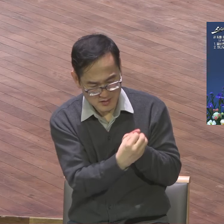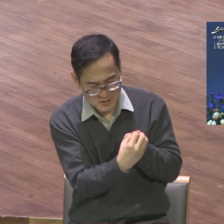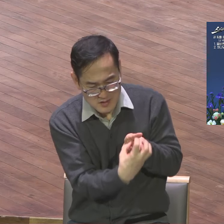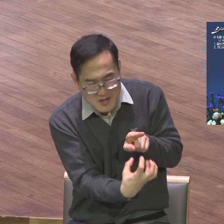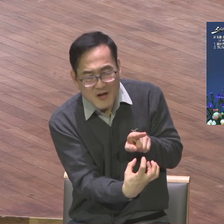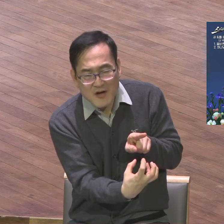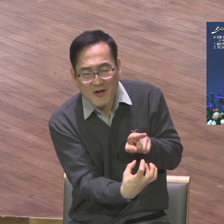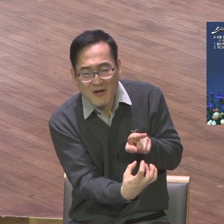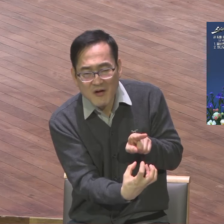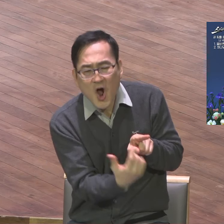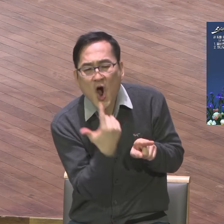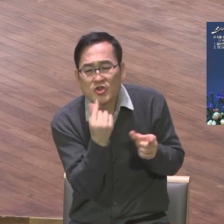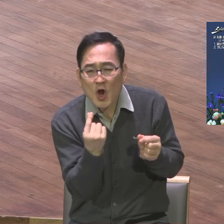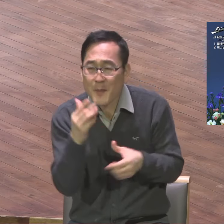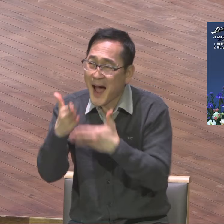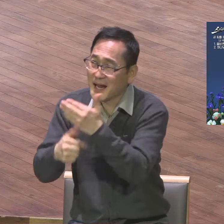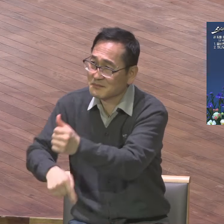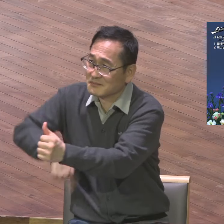하나님께만 붙어있기 바랍니다.